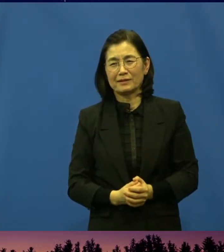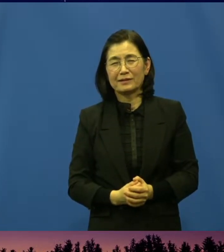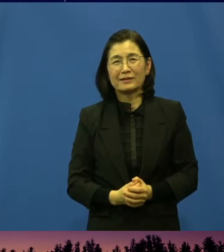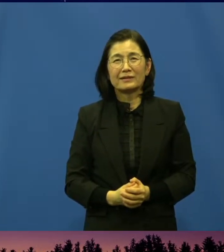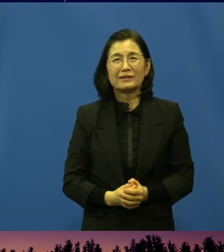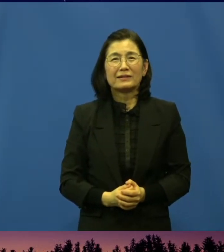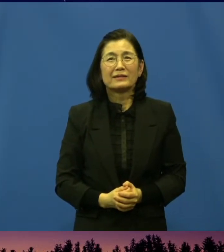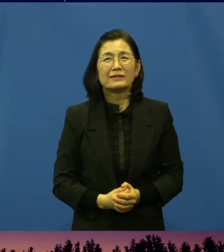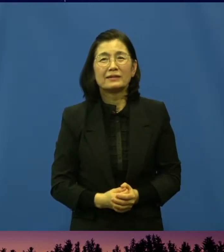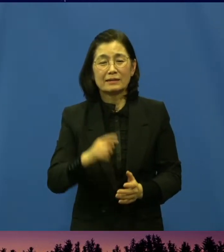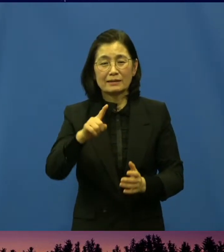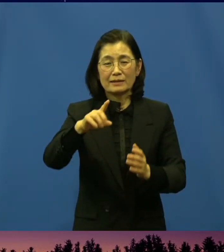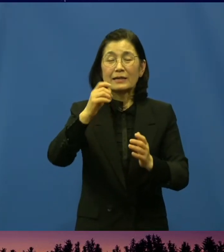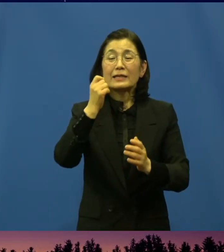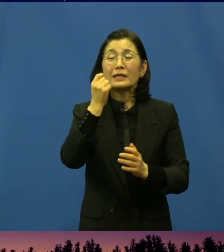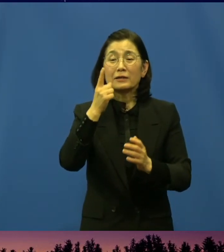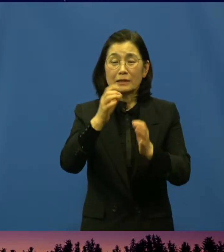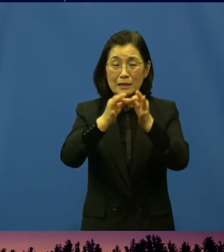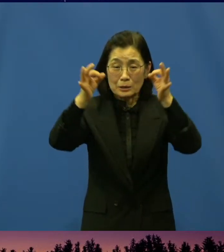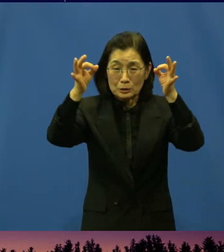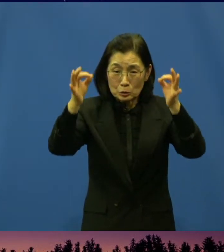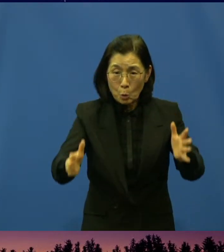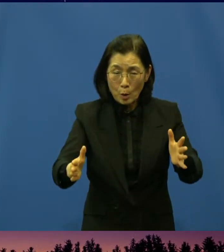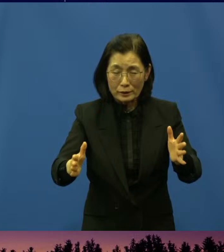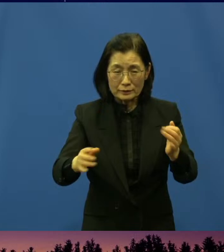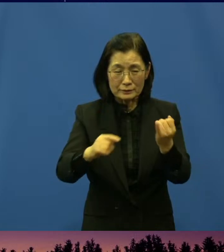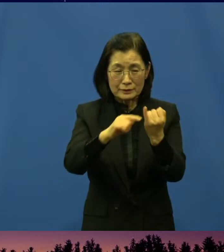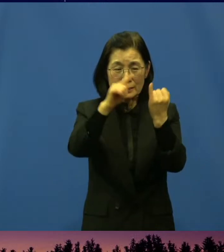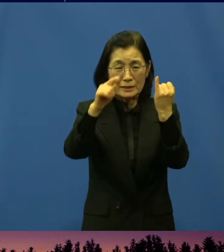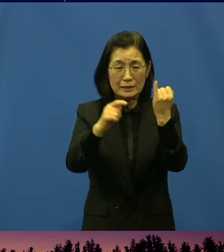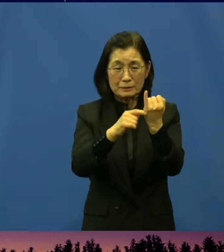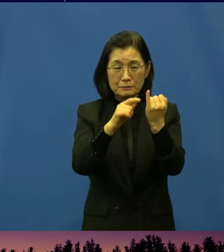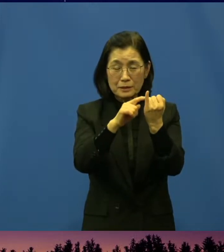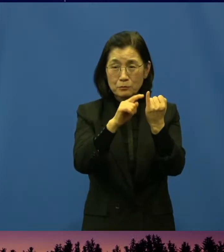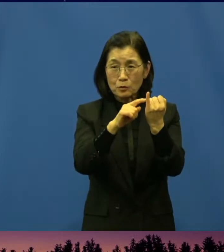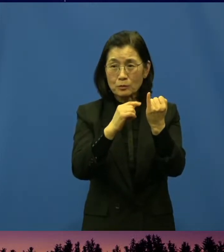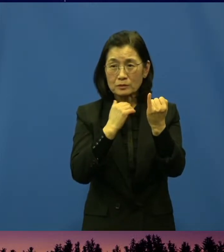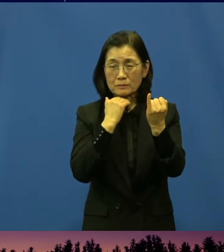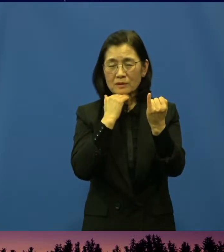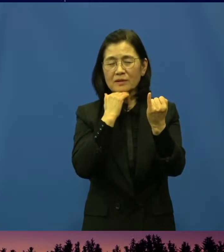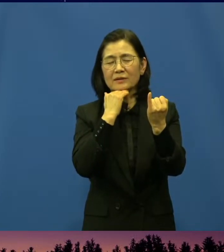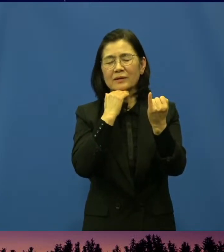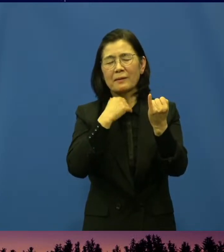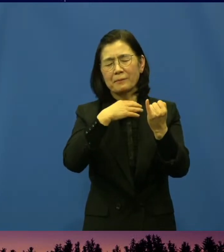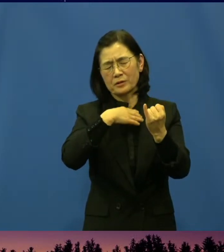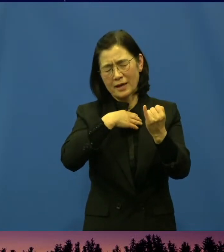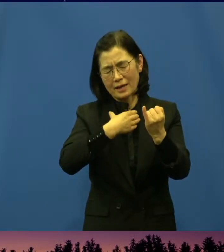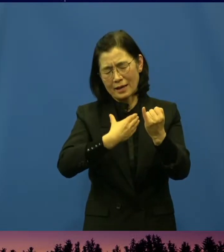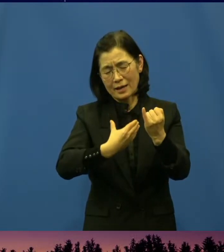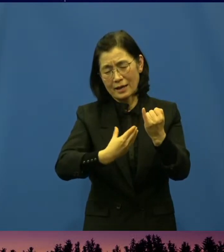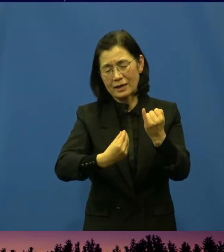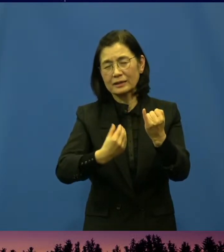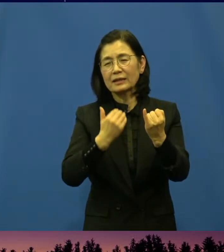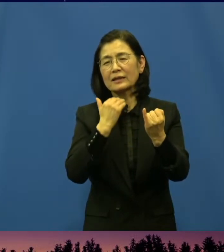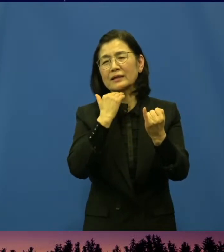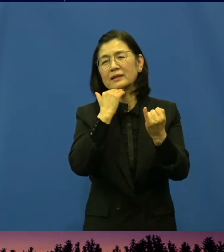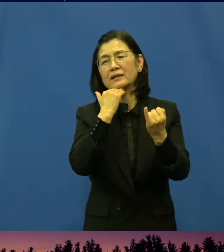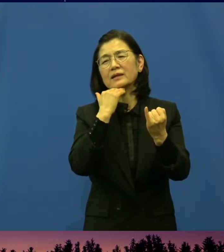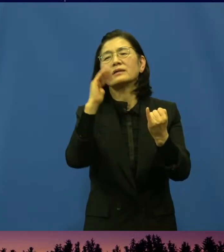그러니까 그때까지는 느긋하게 있어야 되는 거예요. 하나님의 시간 안에 하나님을 초대한